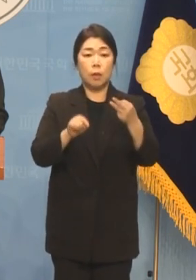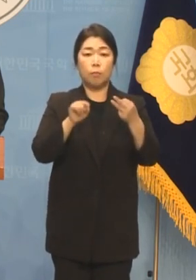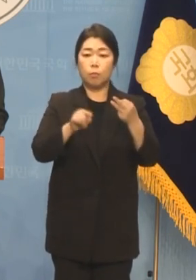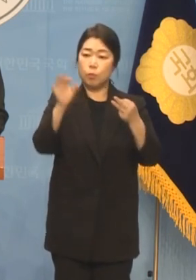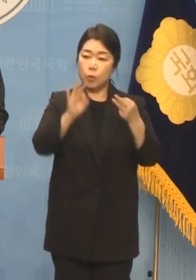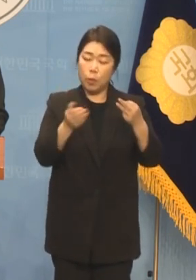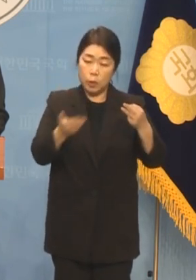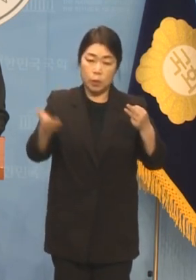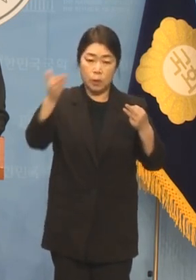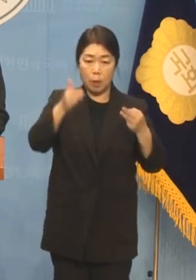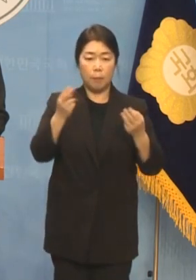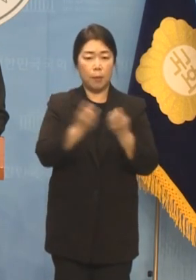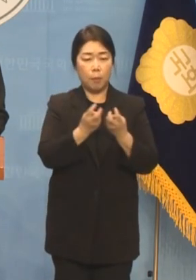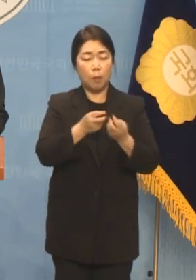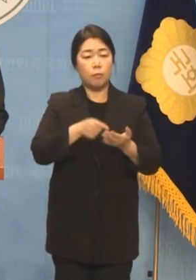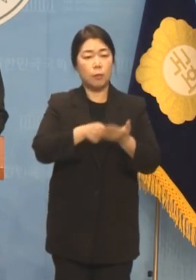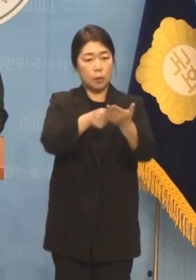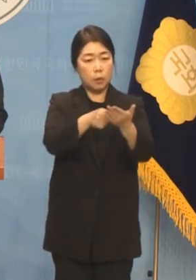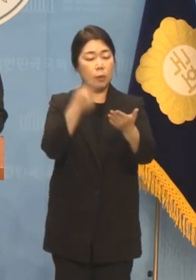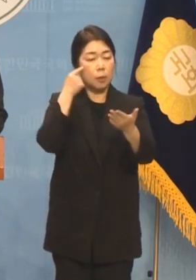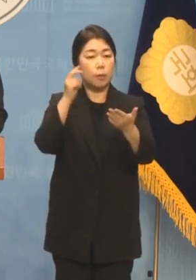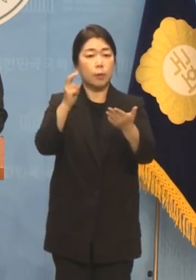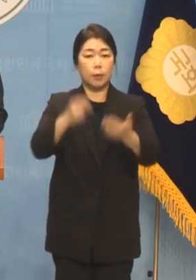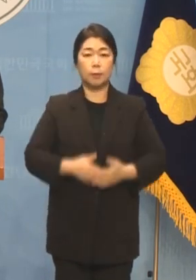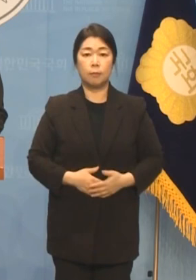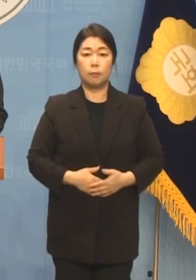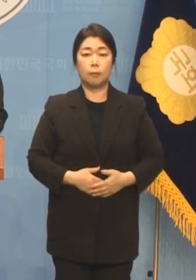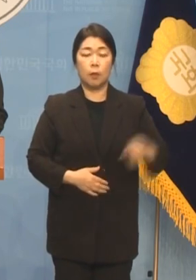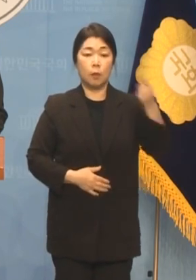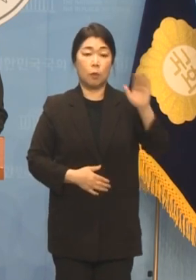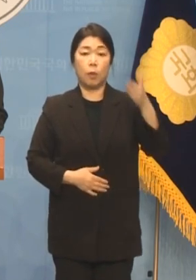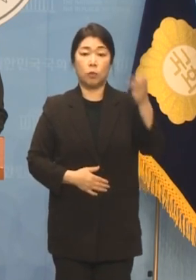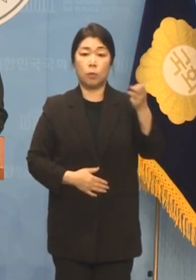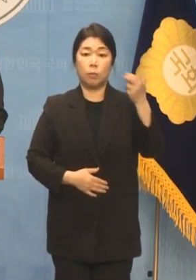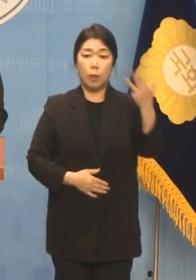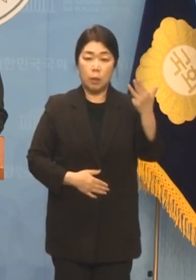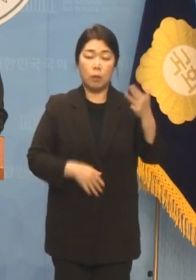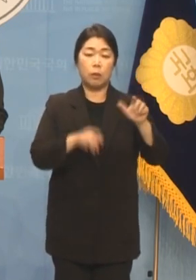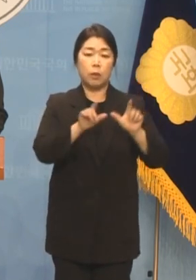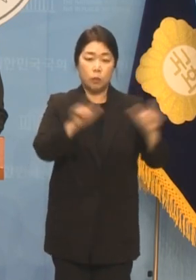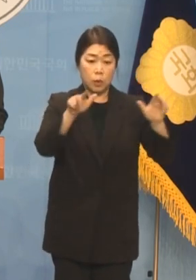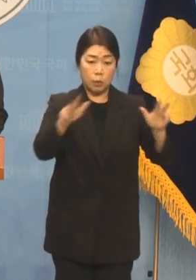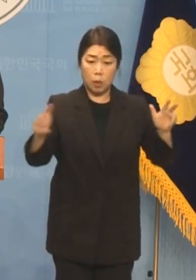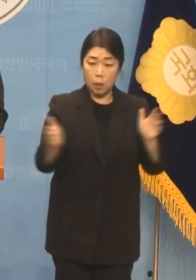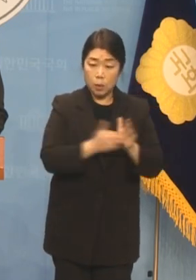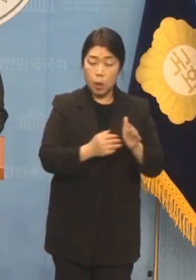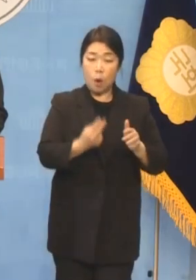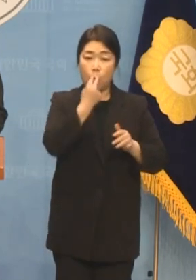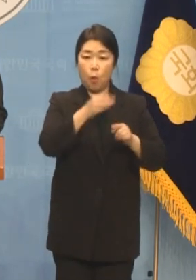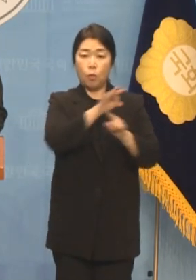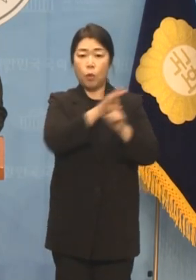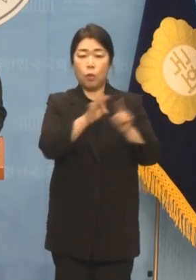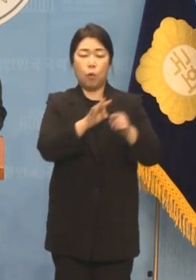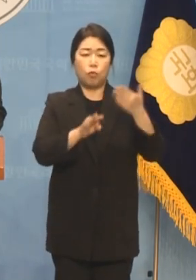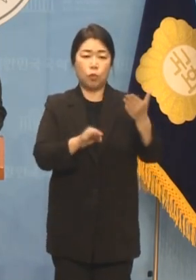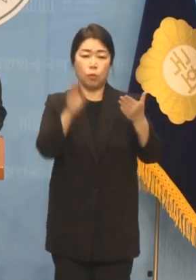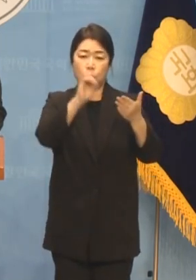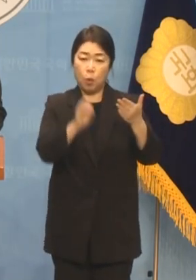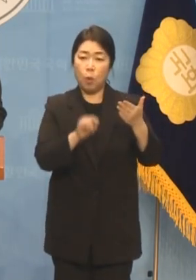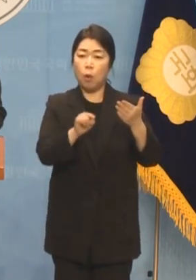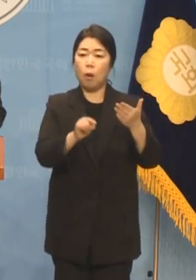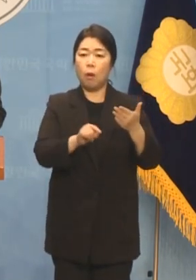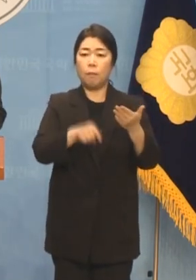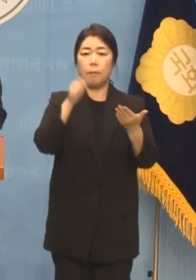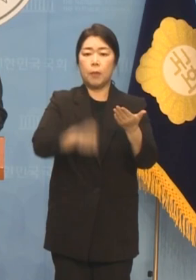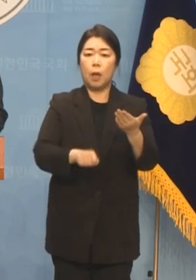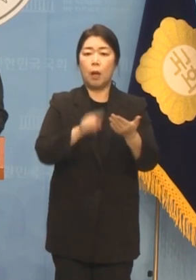13% 인상안이 제시된 것으로 보입니다. 1998년 이후 지금까지 오랫동안 보험료율이 9%로 고정돼